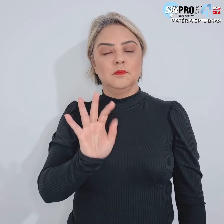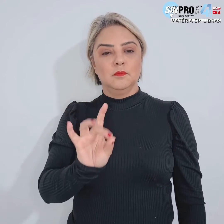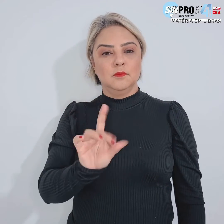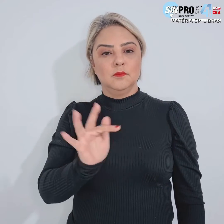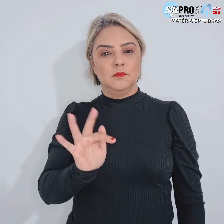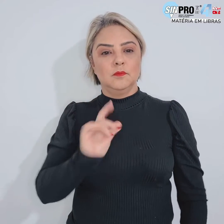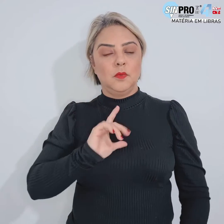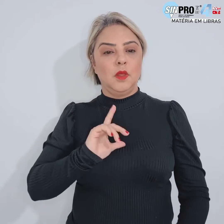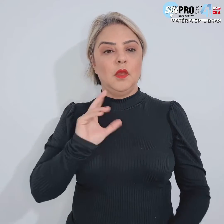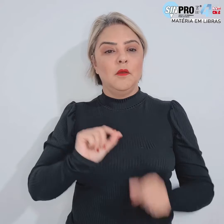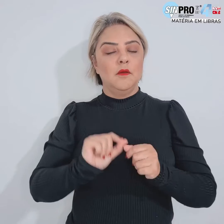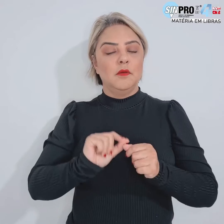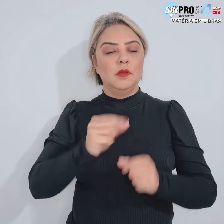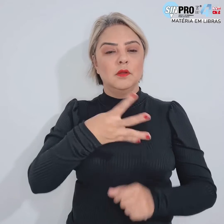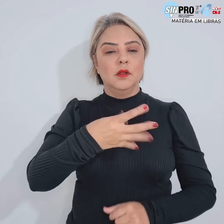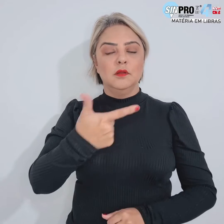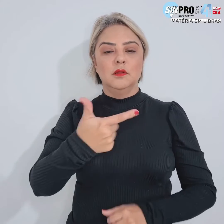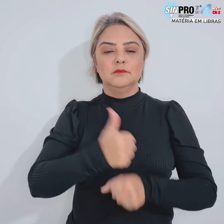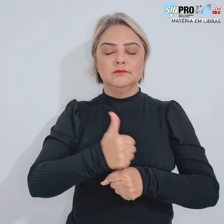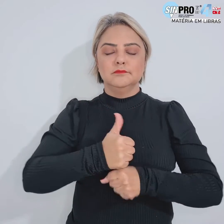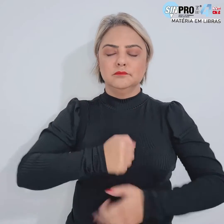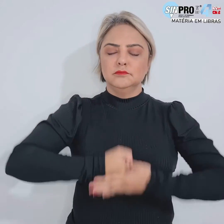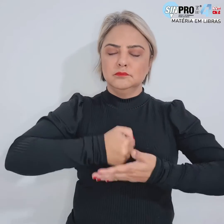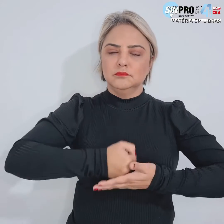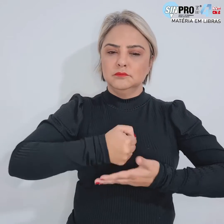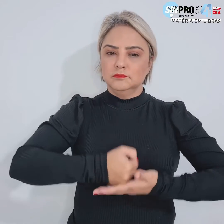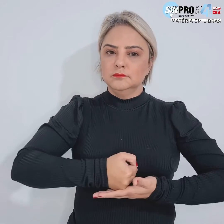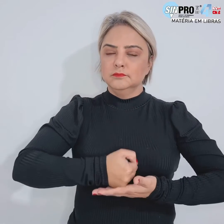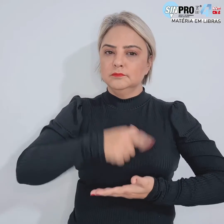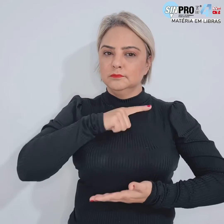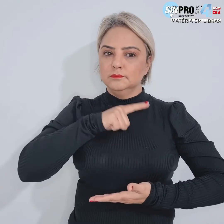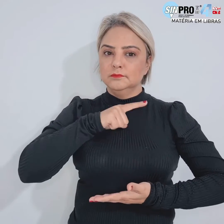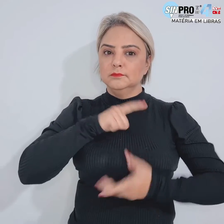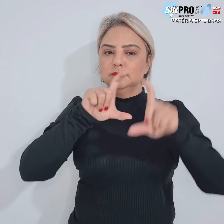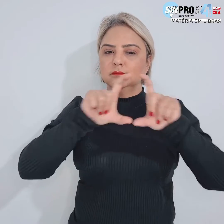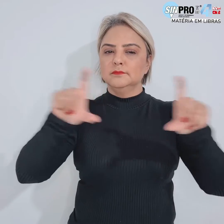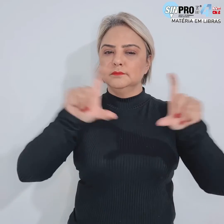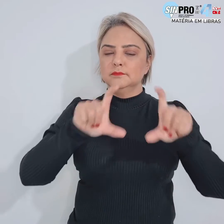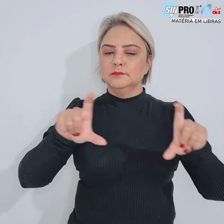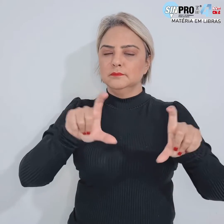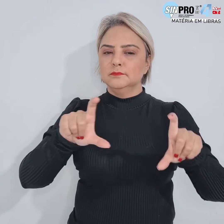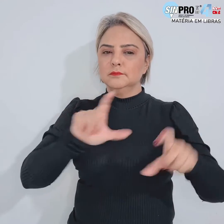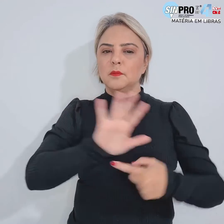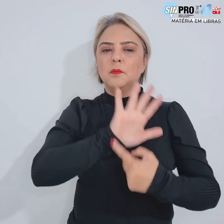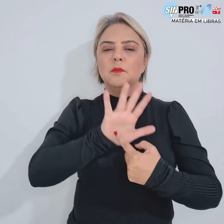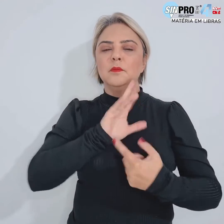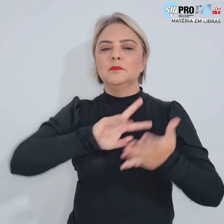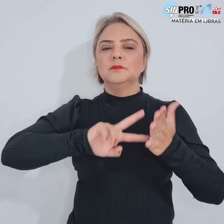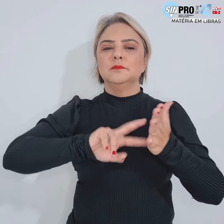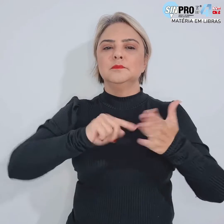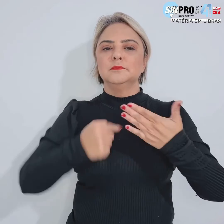completa 42 anos de existência, a frase se revela sinônimo de resistência